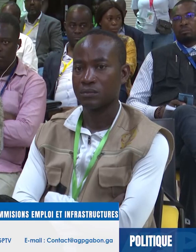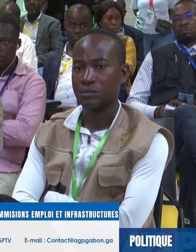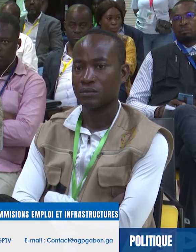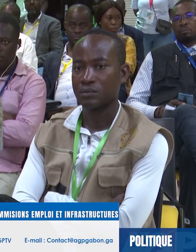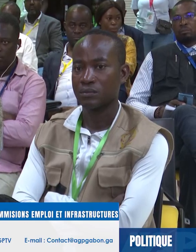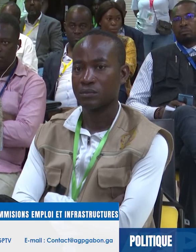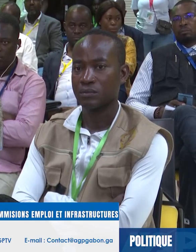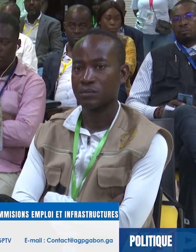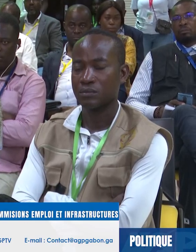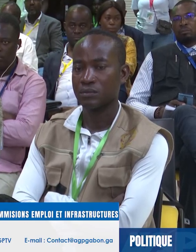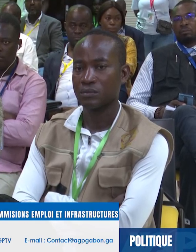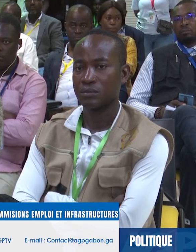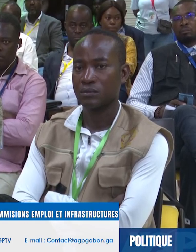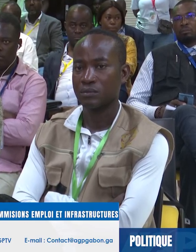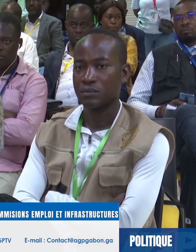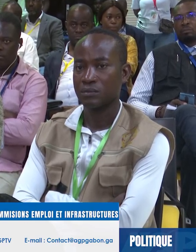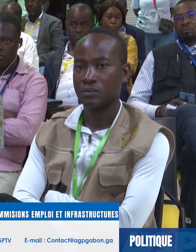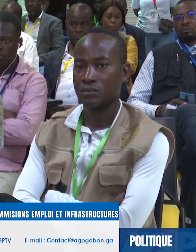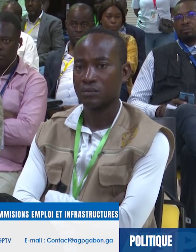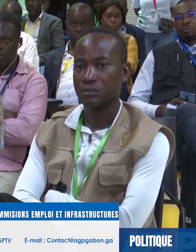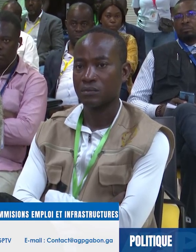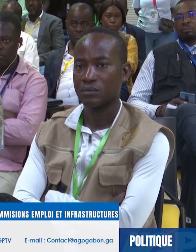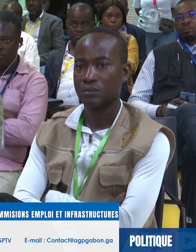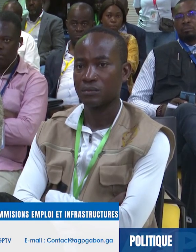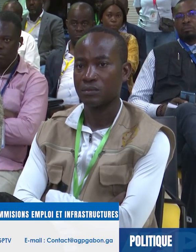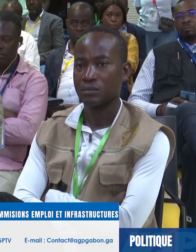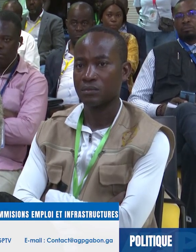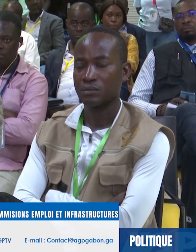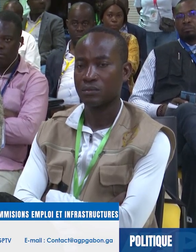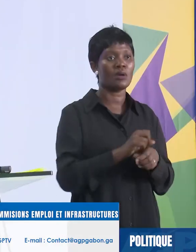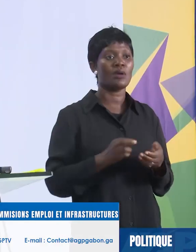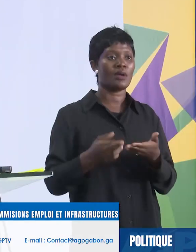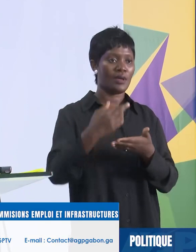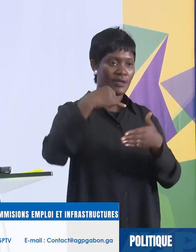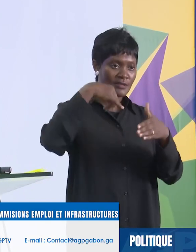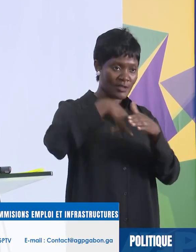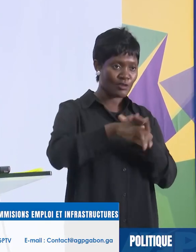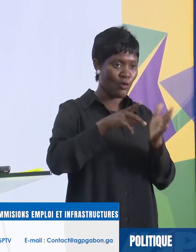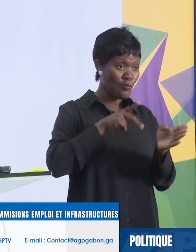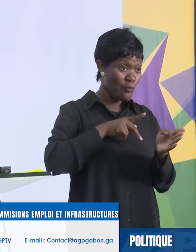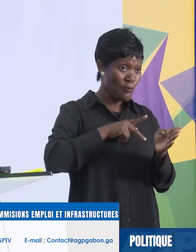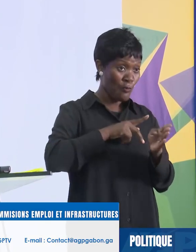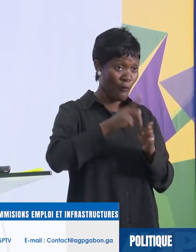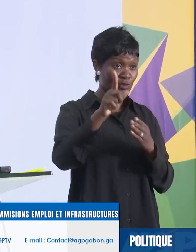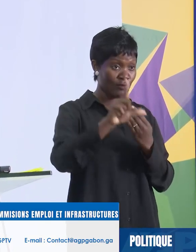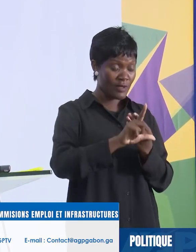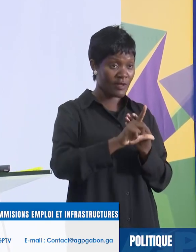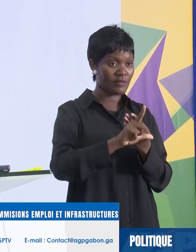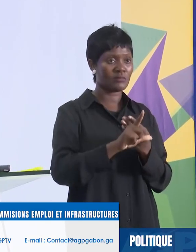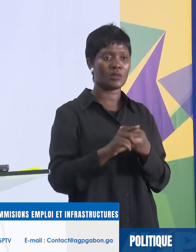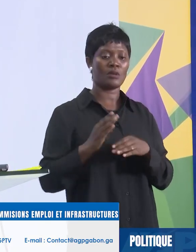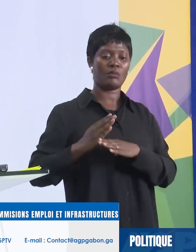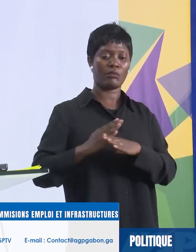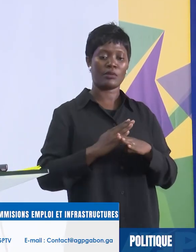sur l'accès à l'emploi, la réinsertion professionnelle, la protection sociale des